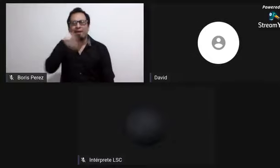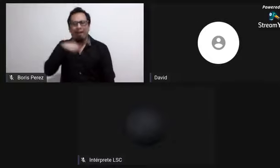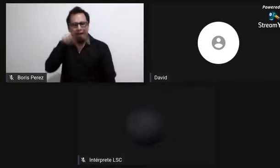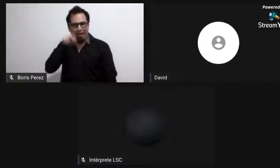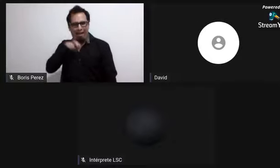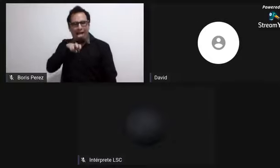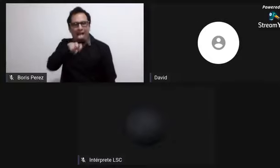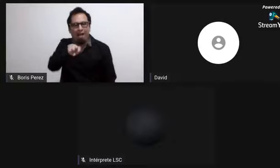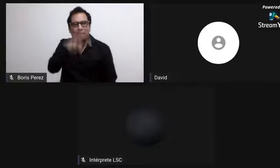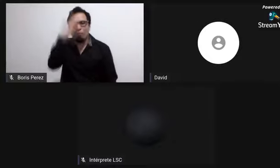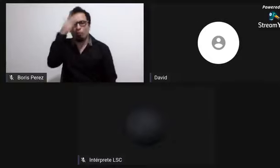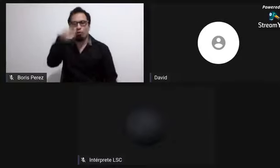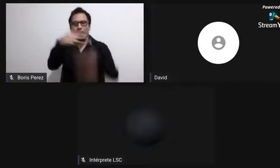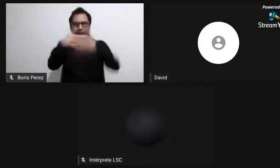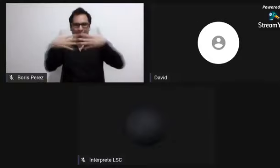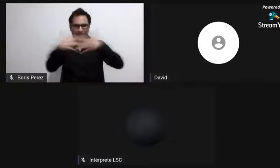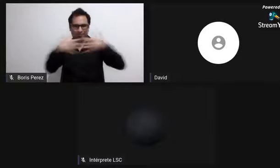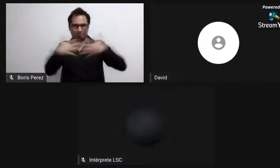aliados.